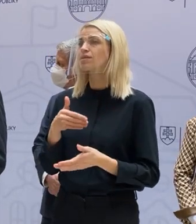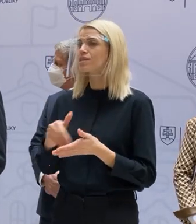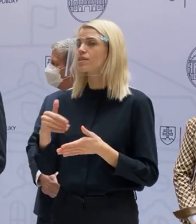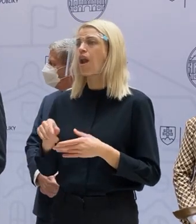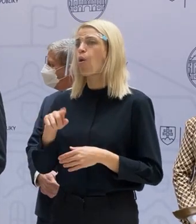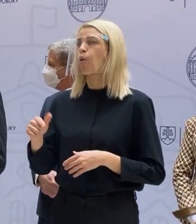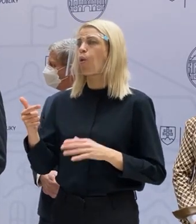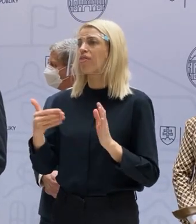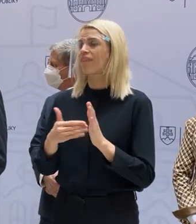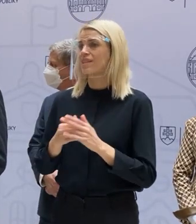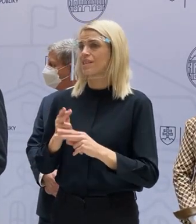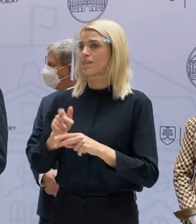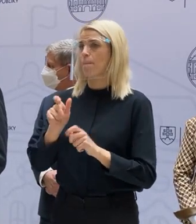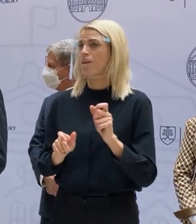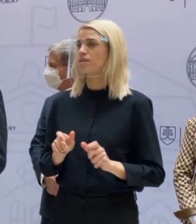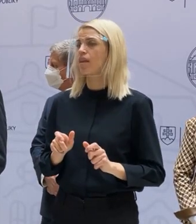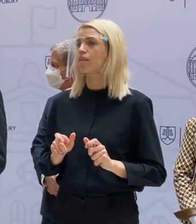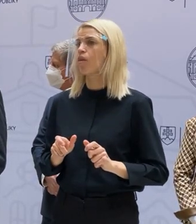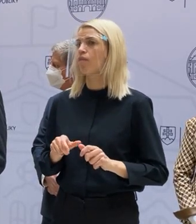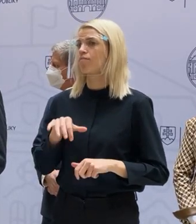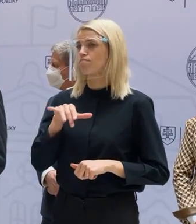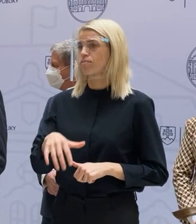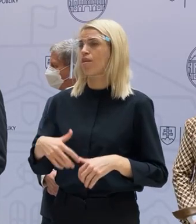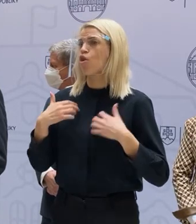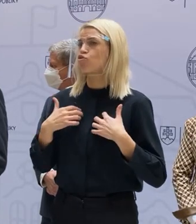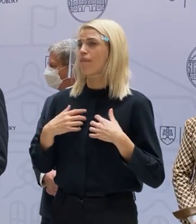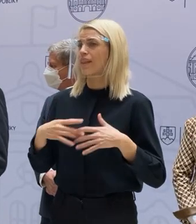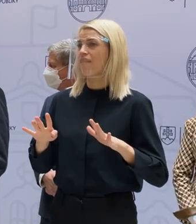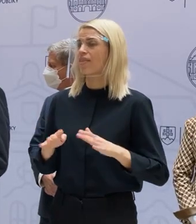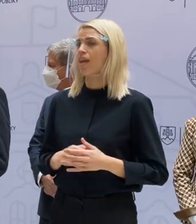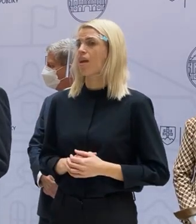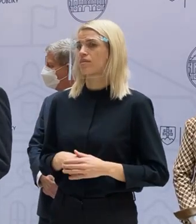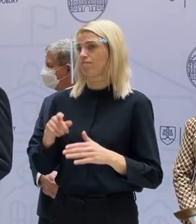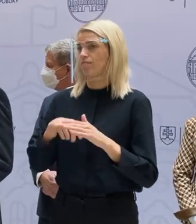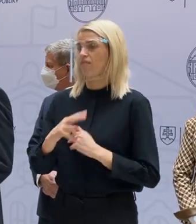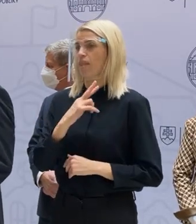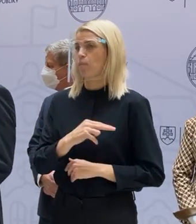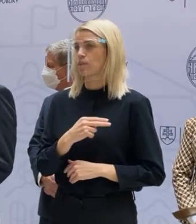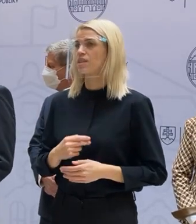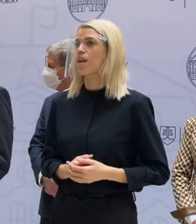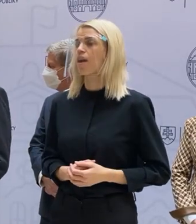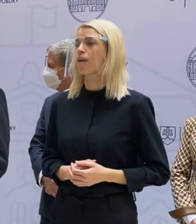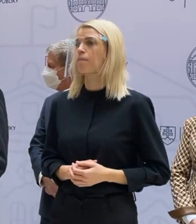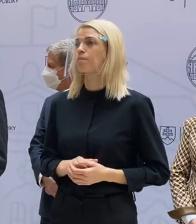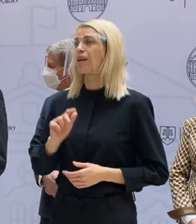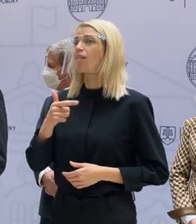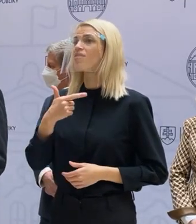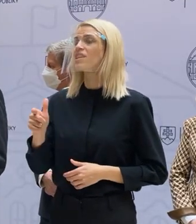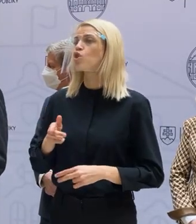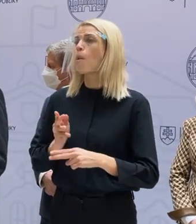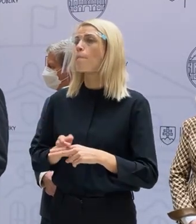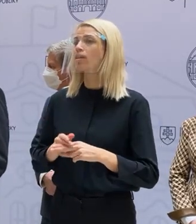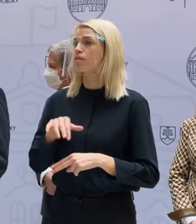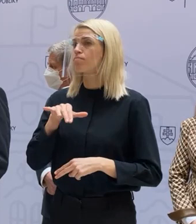ešte okolo 2000 pacientov s COVID-19 v nemocniciach slovenských a až 200 pacientov na